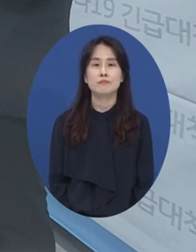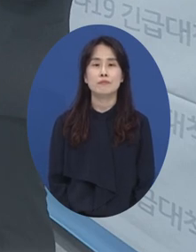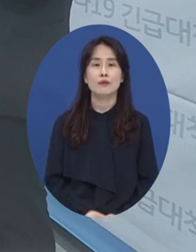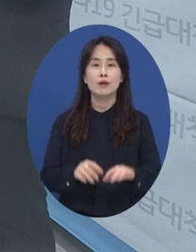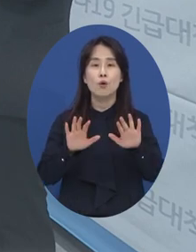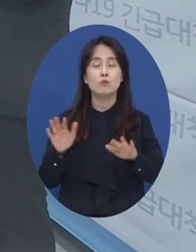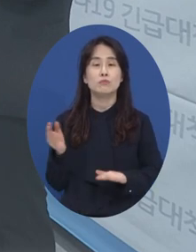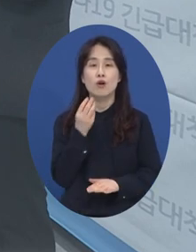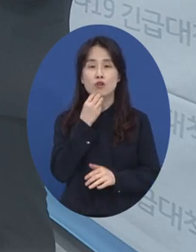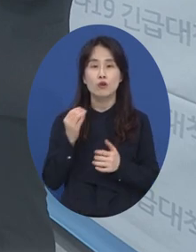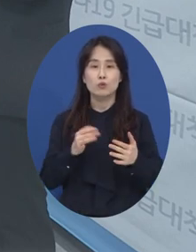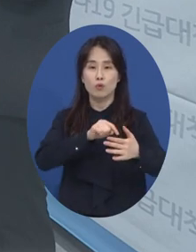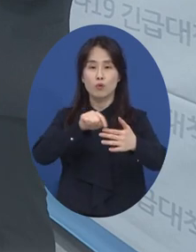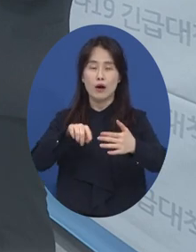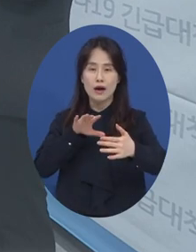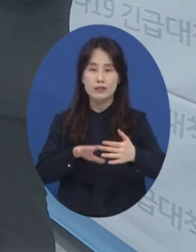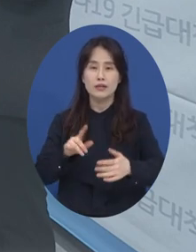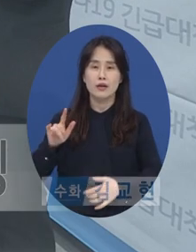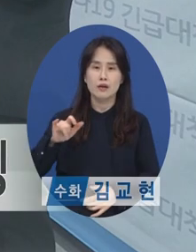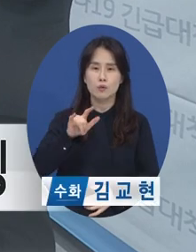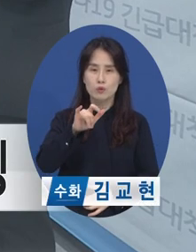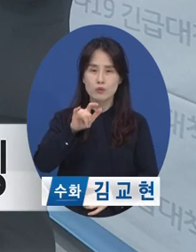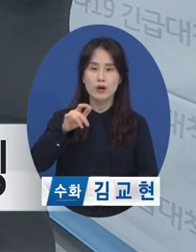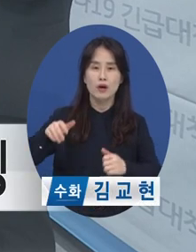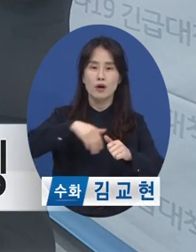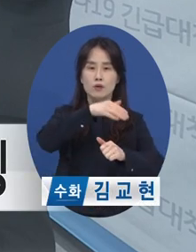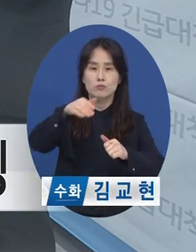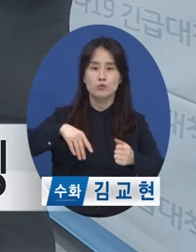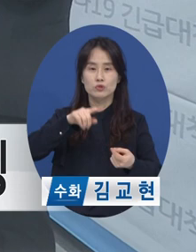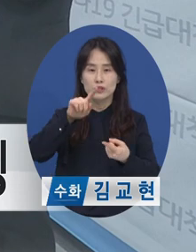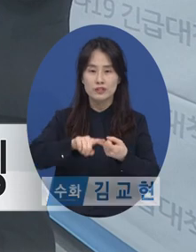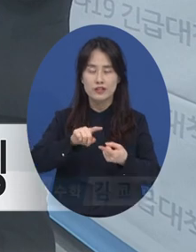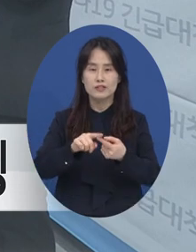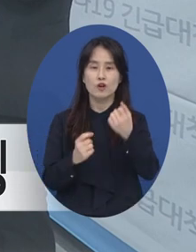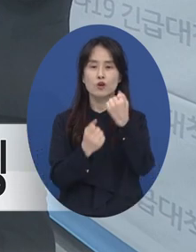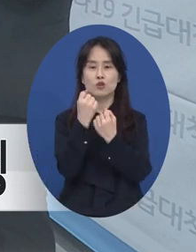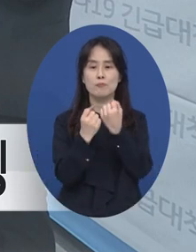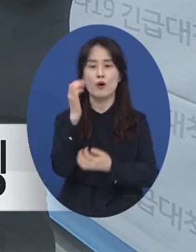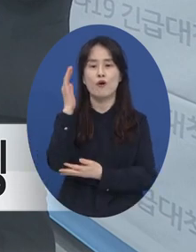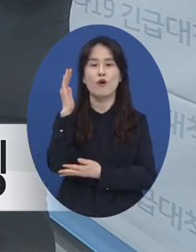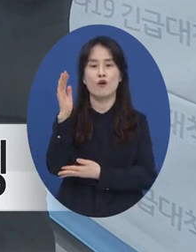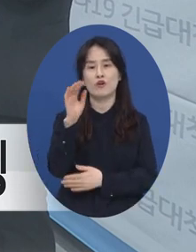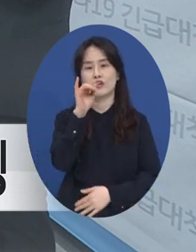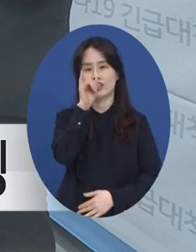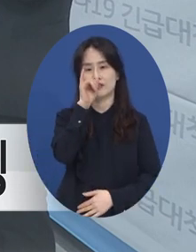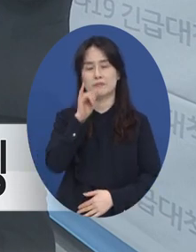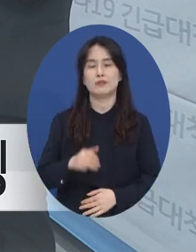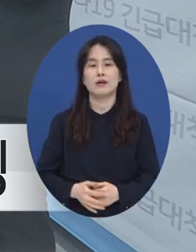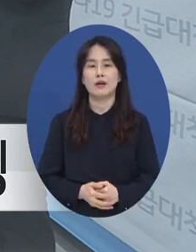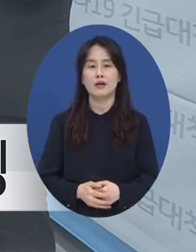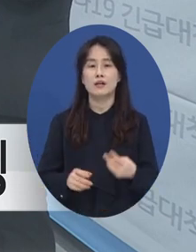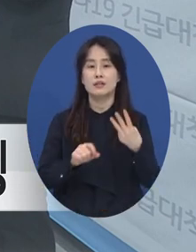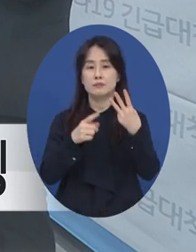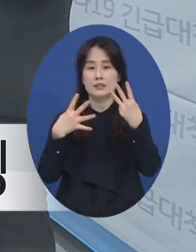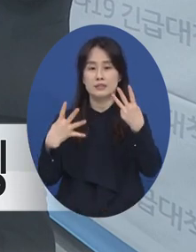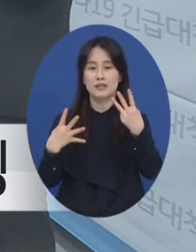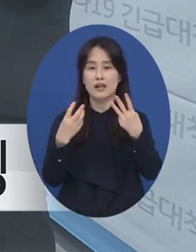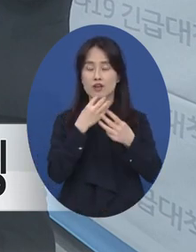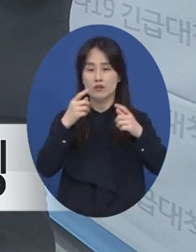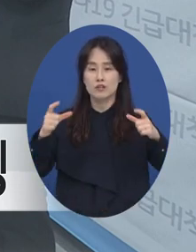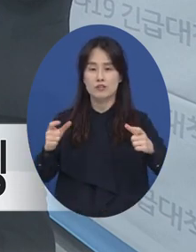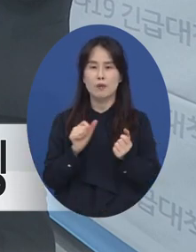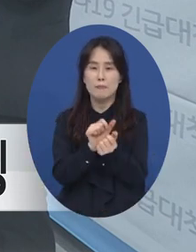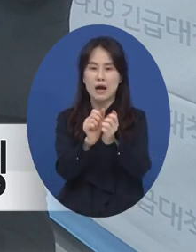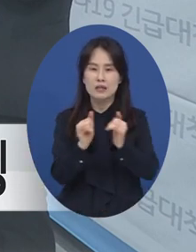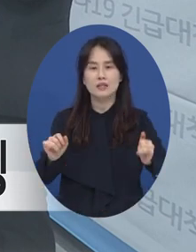오늘부터 경기도가 돈에 콜은 알고 상황과 대책을 정해 브리핑을 열고 상세설명 합니다 3월 4일 경기 지역 확진